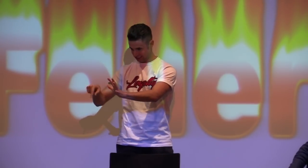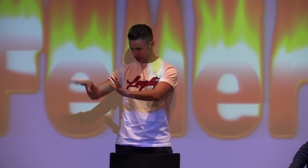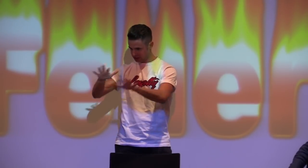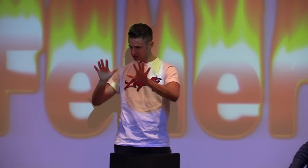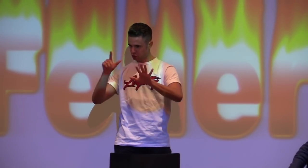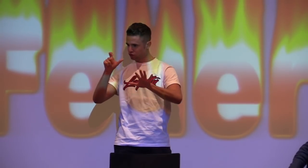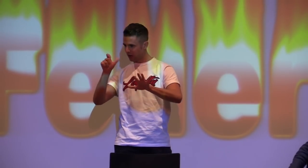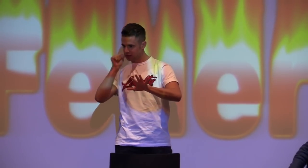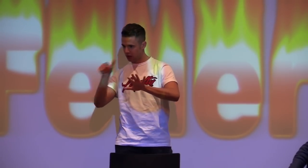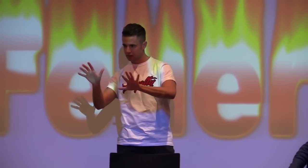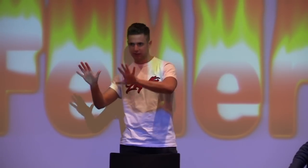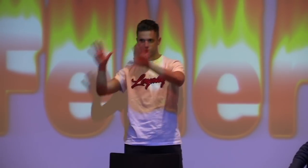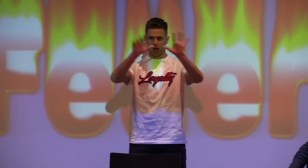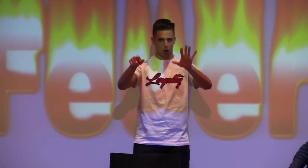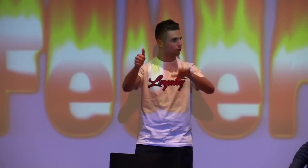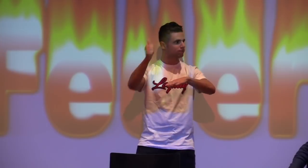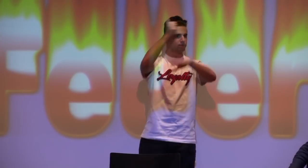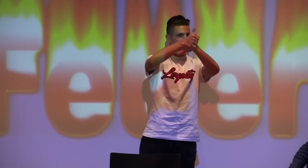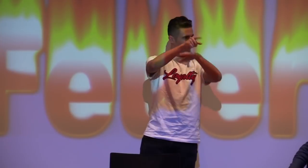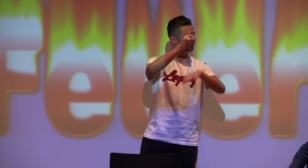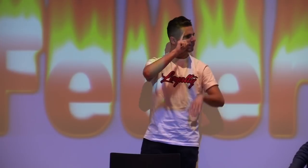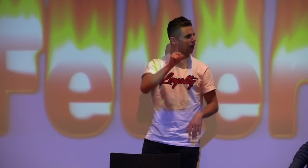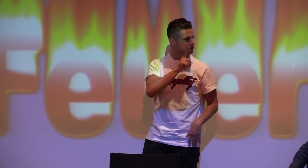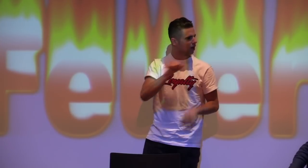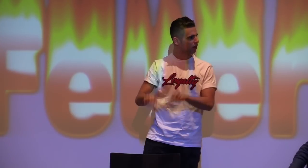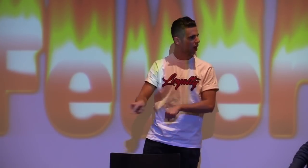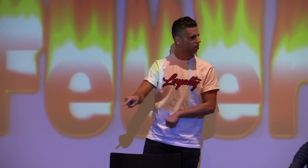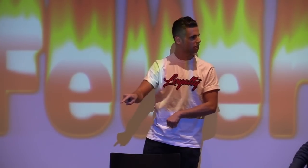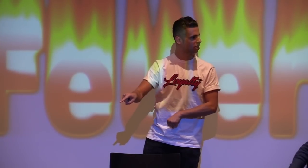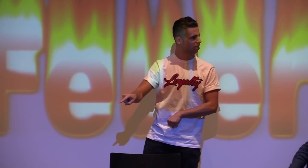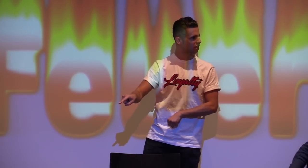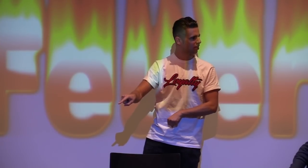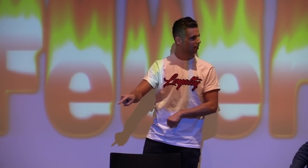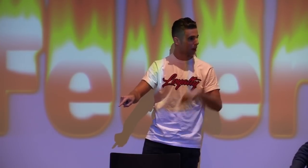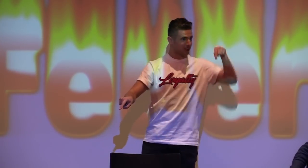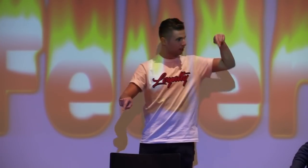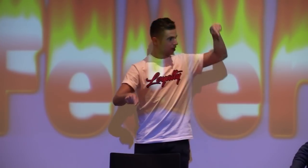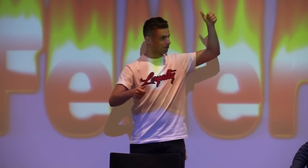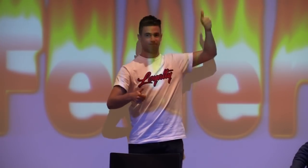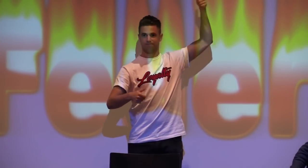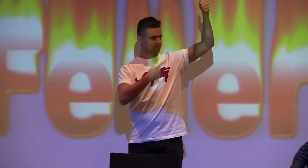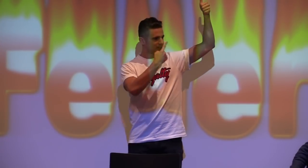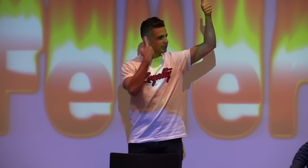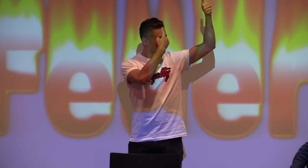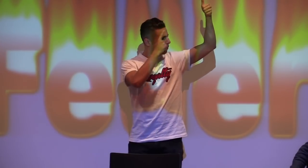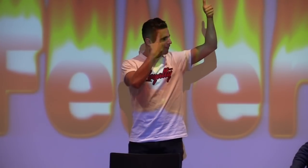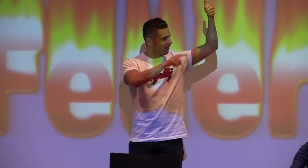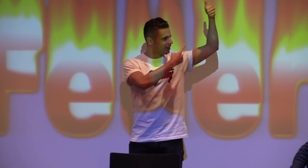Ich glaube, dass in 10 Jahren diese Kinder kommen ja auch dann aus der Schule. Und ich glaube, dass die auch dann